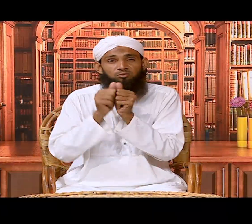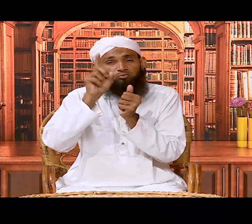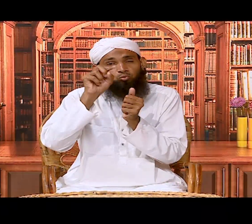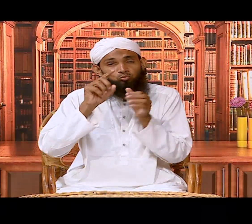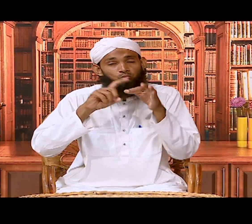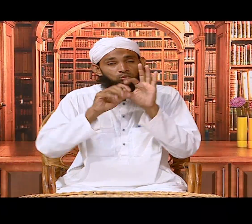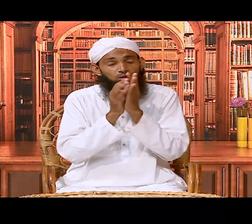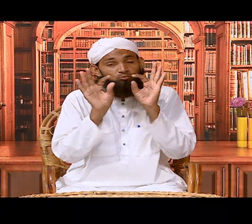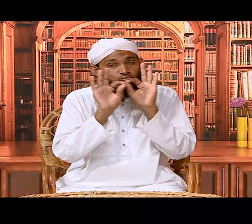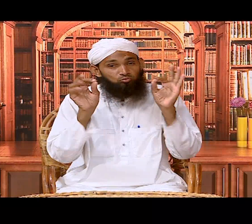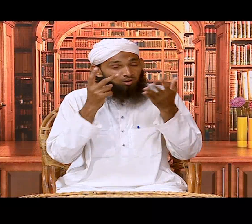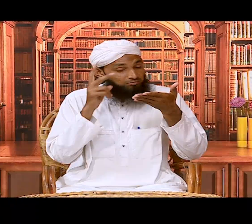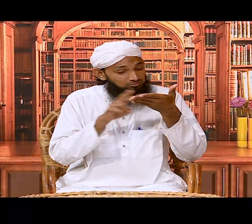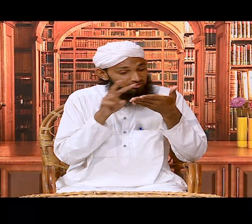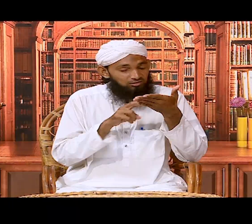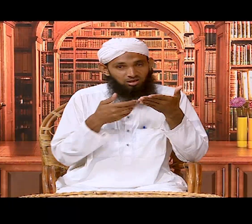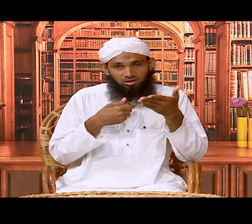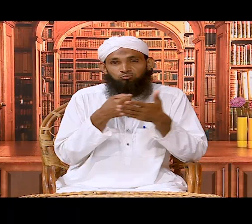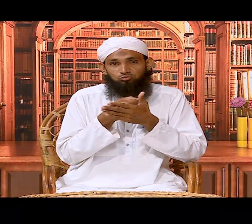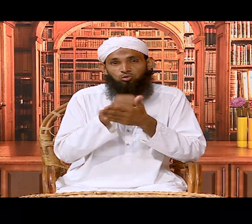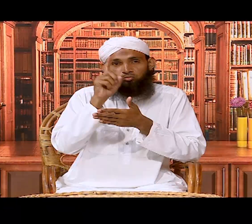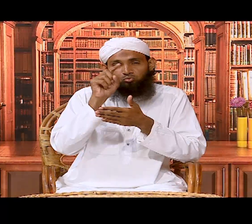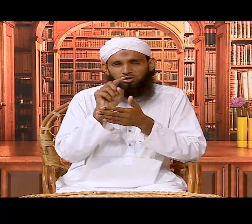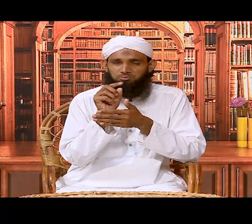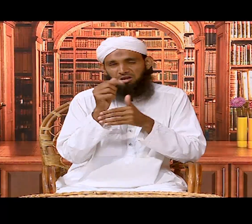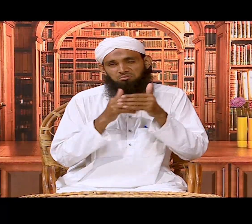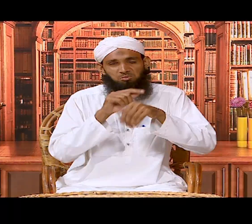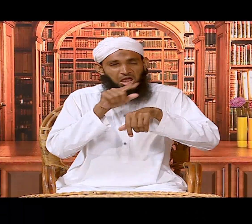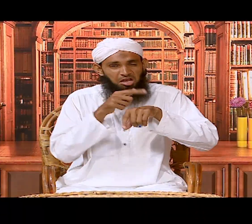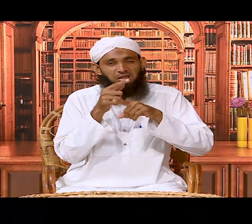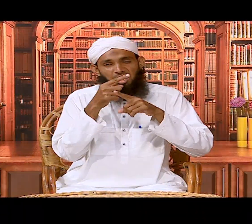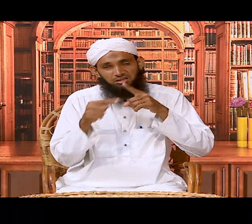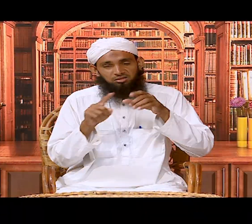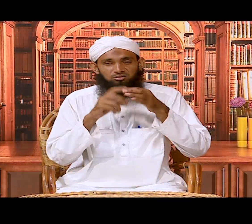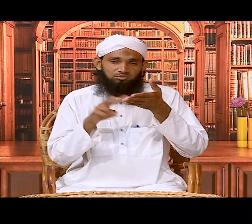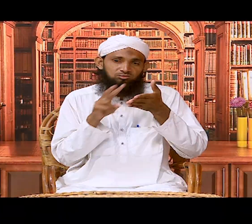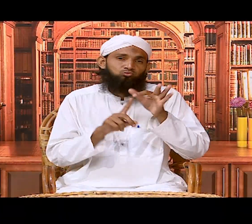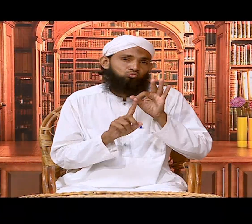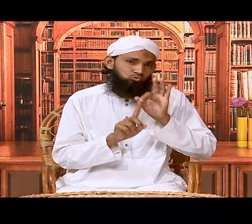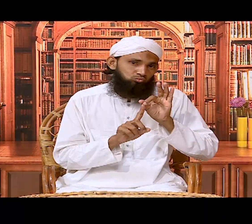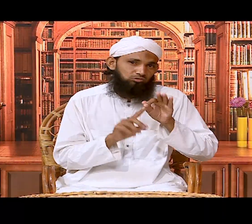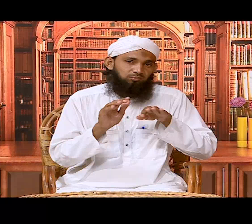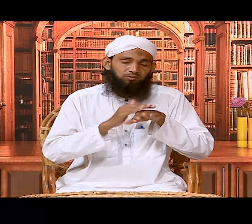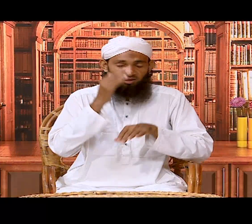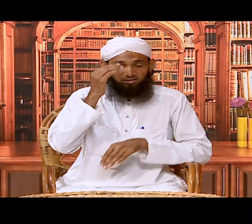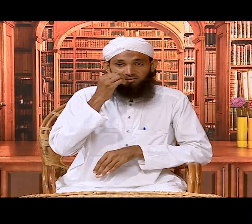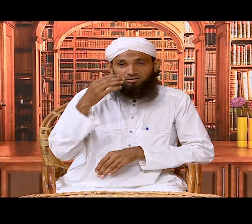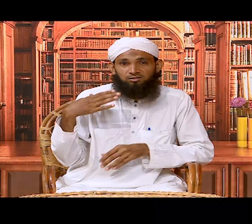کیا کرتے تھے، ہم کم از کم ایک پارہ تو روزانہ زیارت کریں۔ اللہ پاک کے پیارے اور آخری نبی رسول ہاشمی